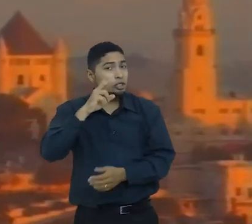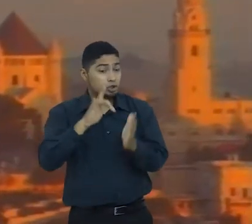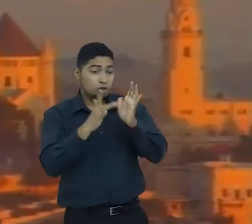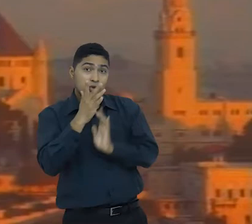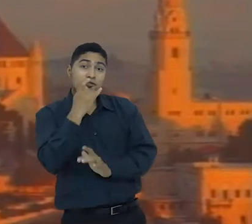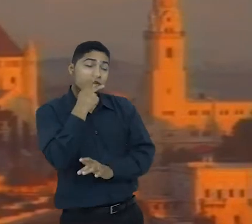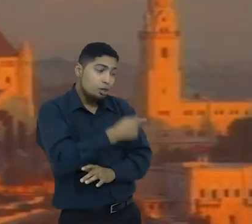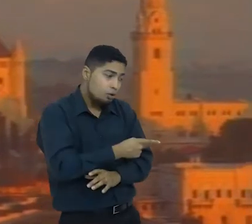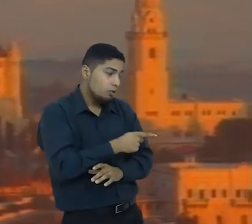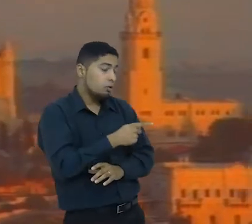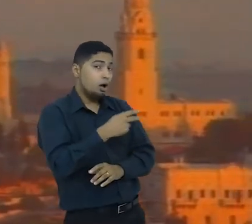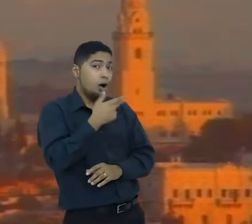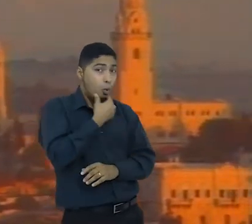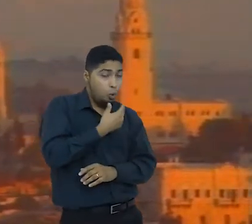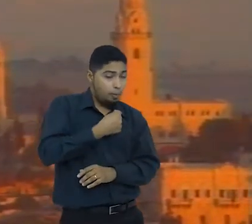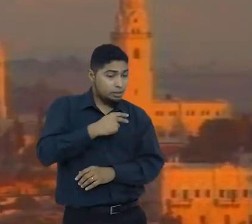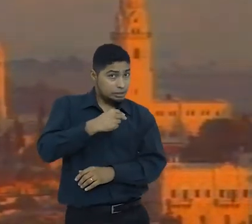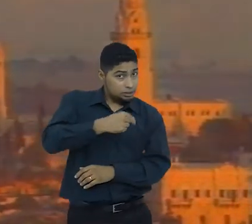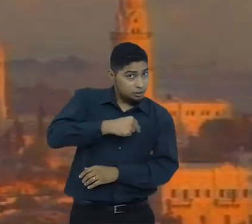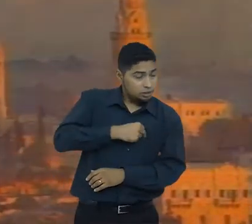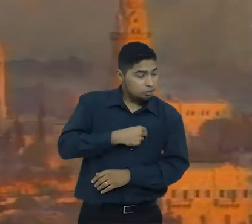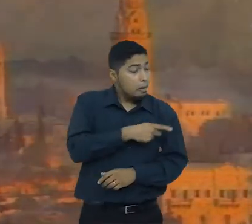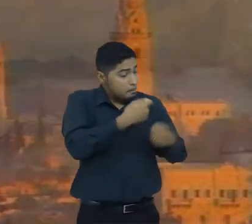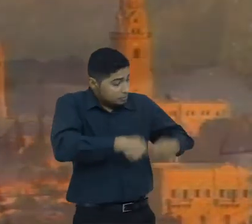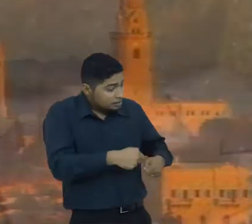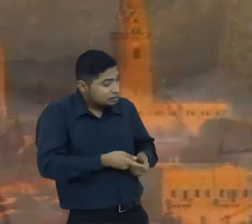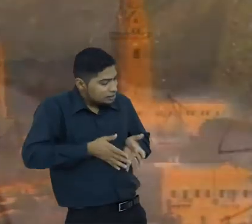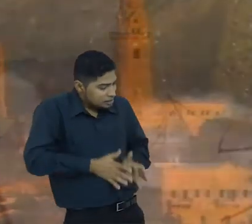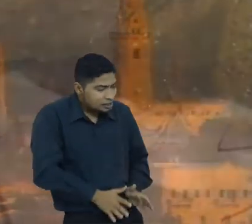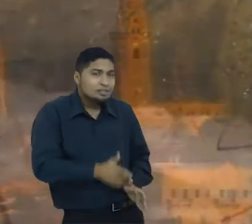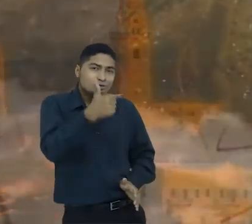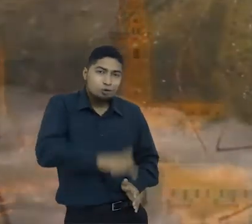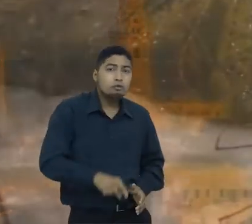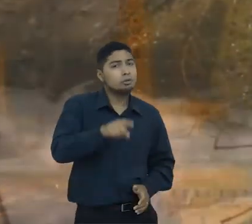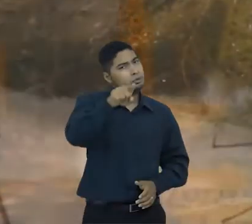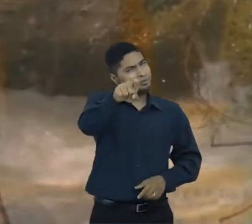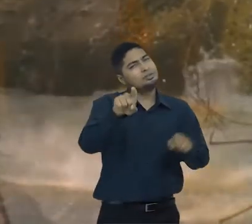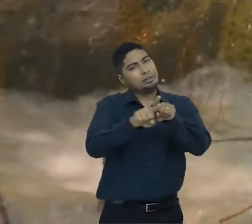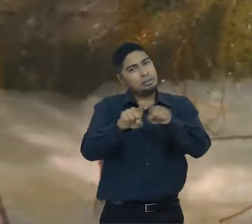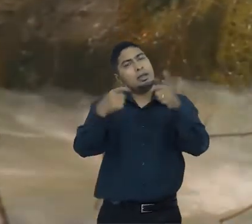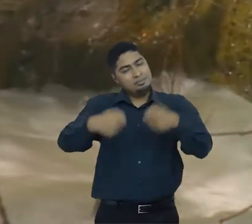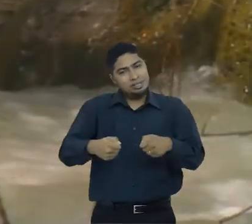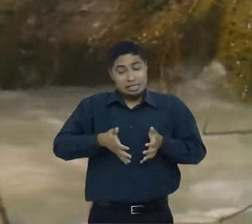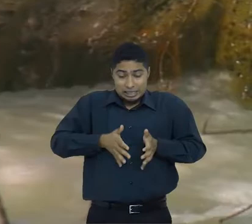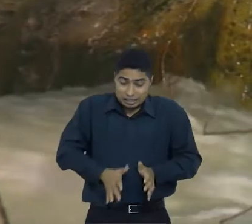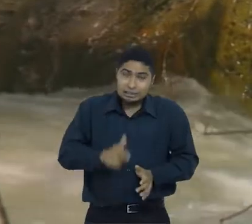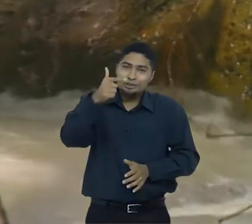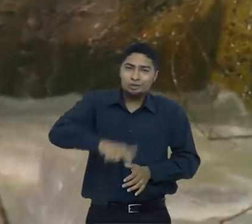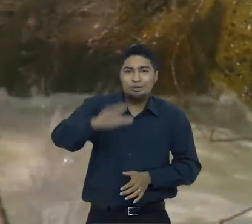precisava nascer de novo para ter a vida eterna. Você também tem que nascer espiritualmente para fazer parte da família de